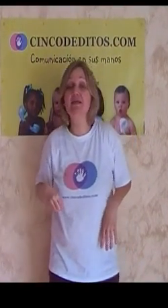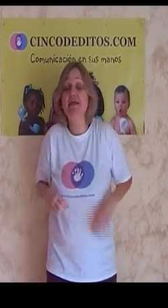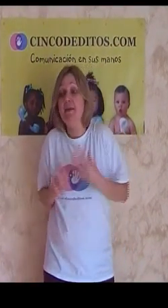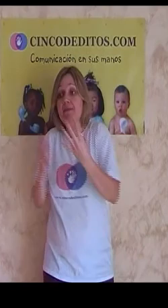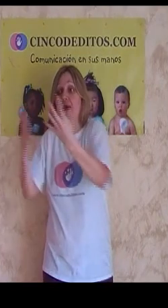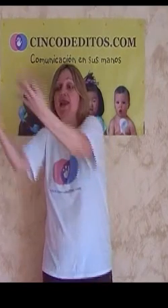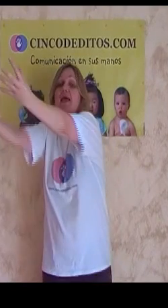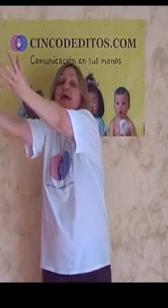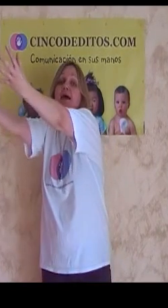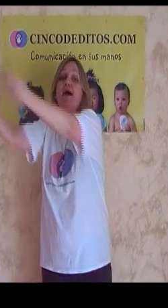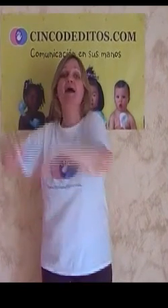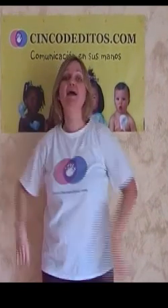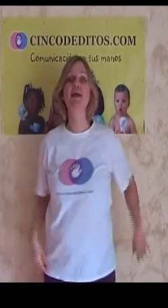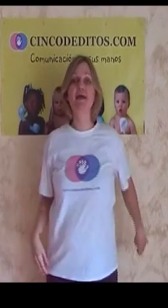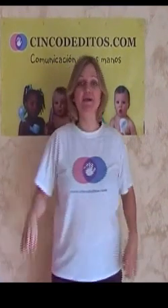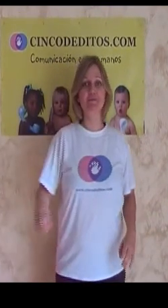me alejaré.